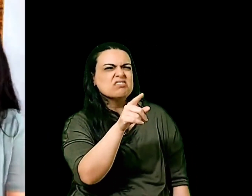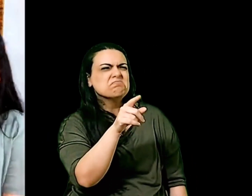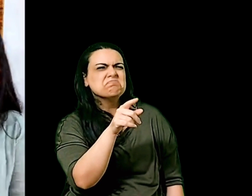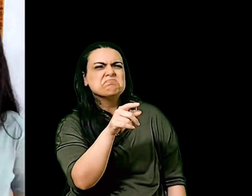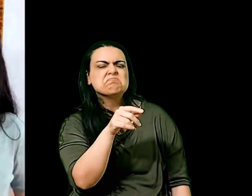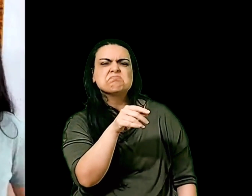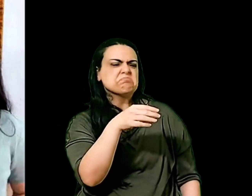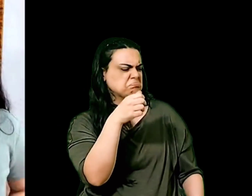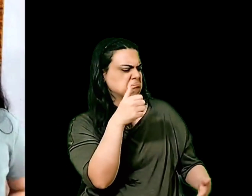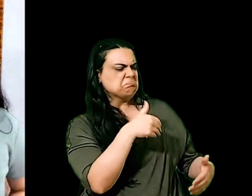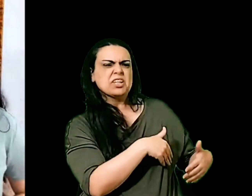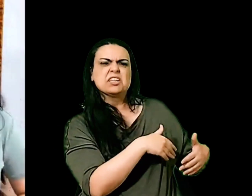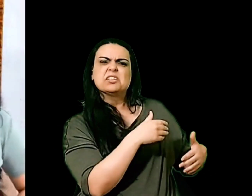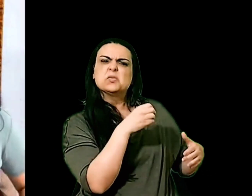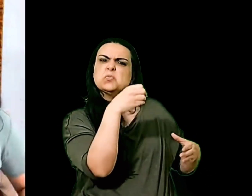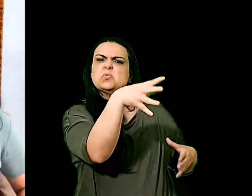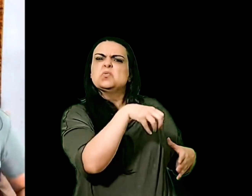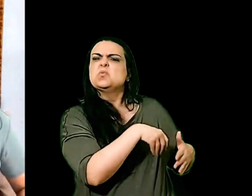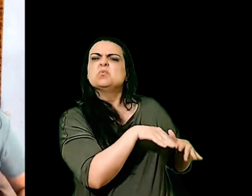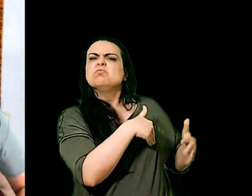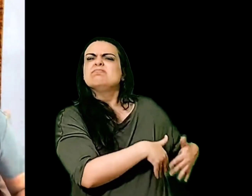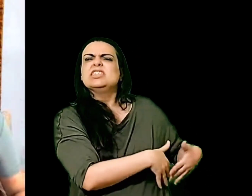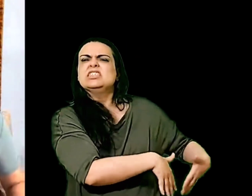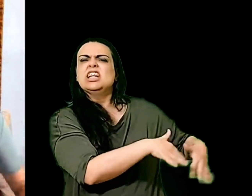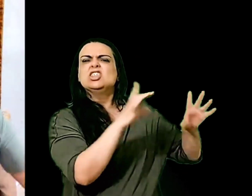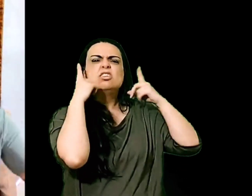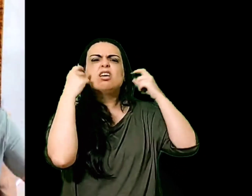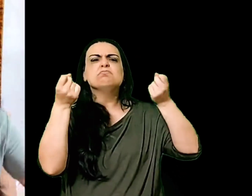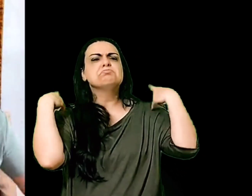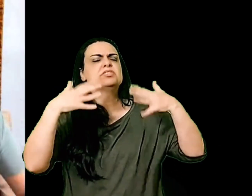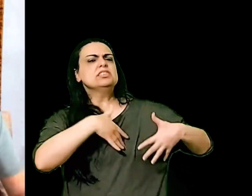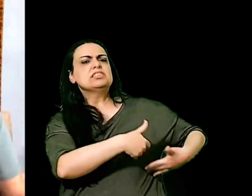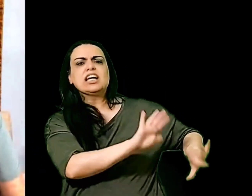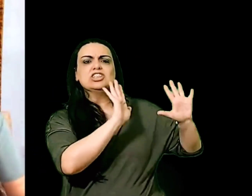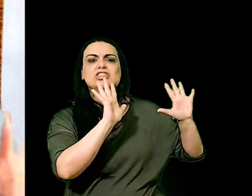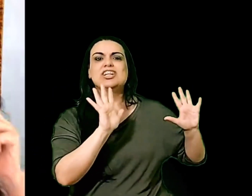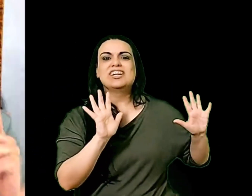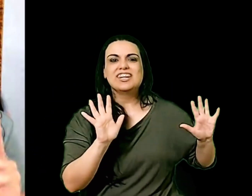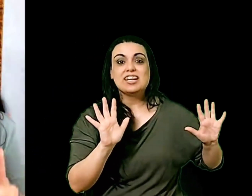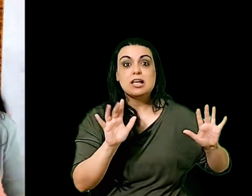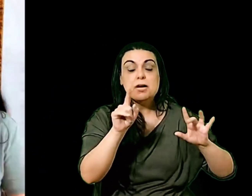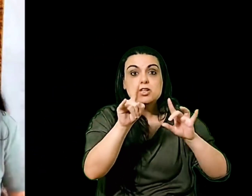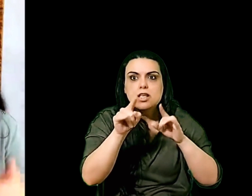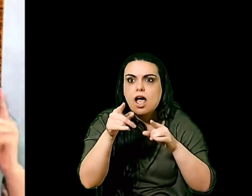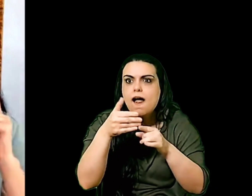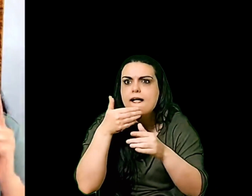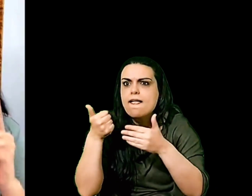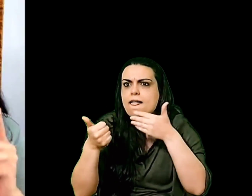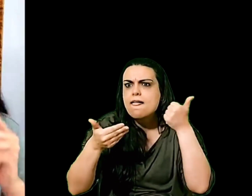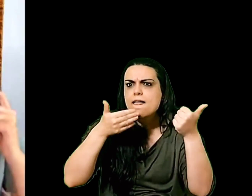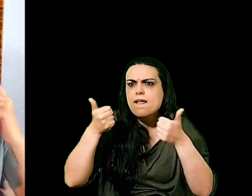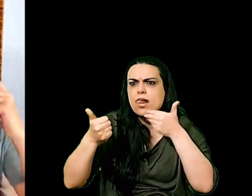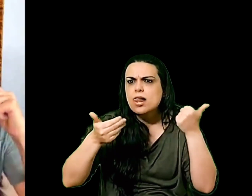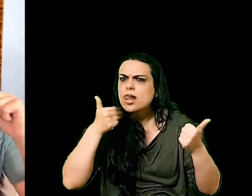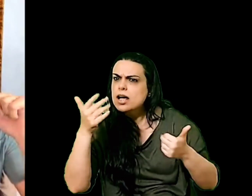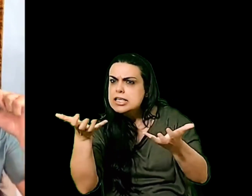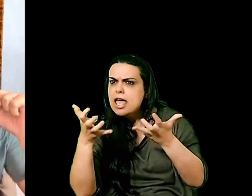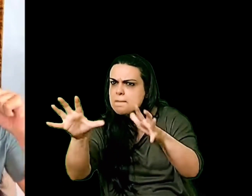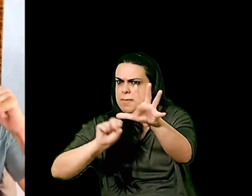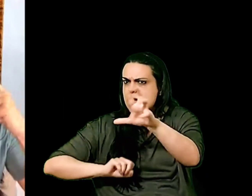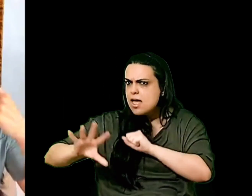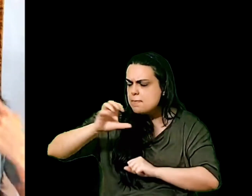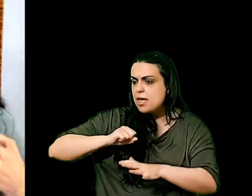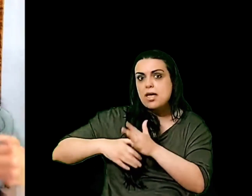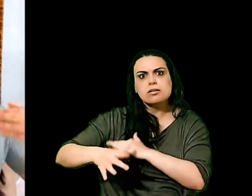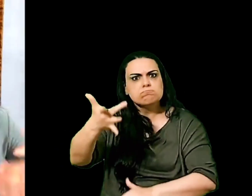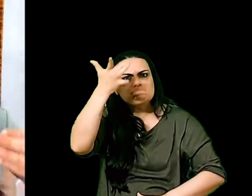coisa que bota na vazia. Você mantém a educação, mas você preserva aquilo que é importante. Nesse segundo ponto, oportunidade é para quem tem